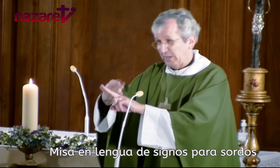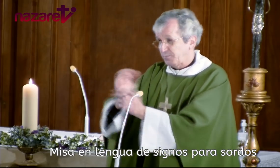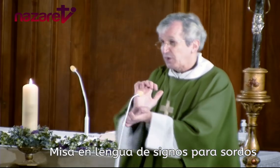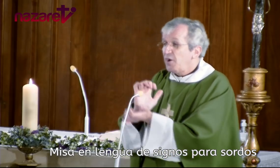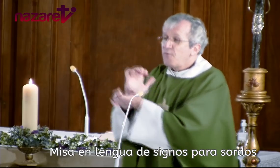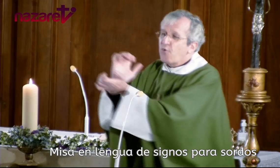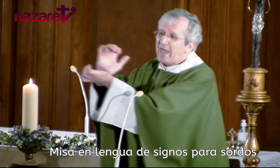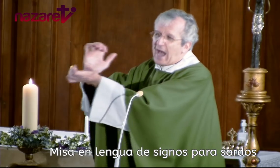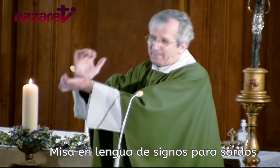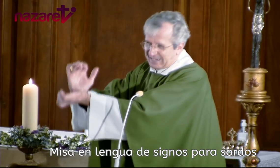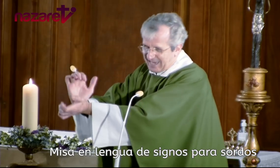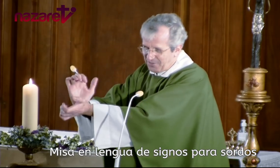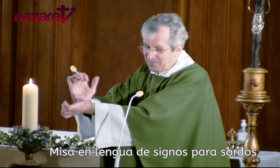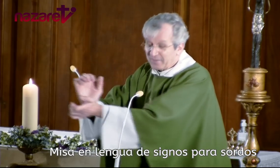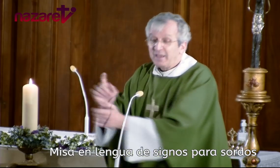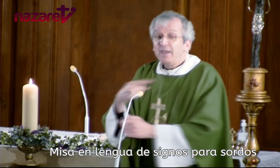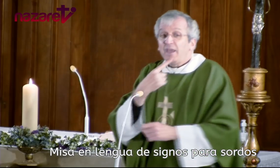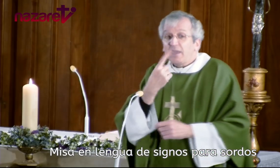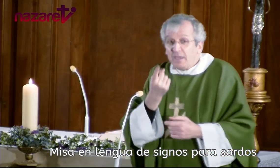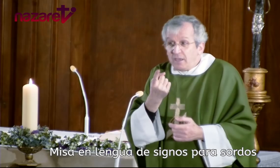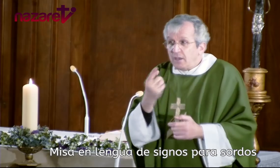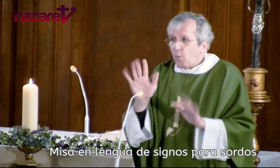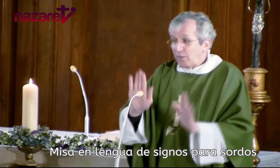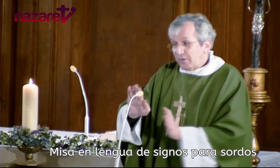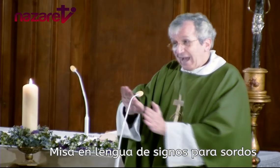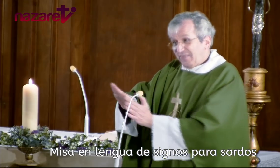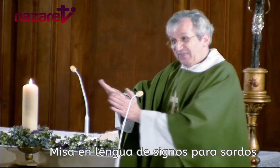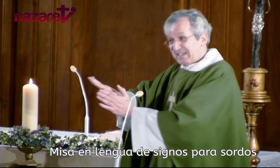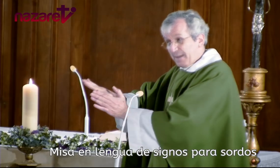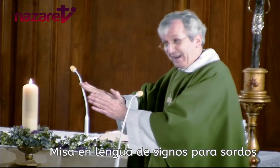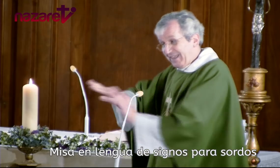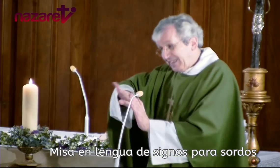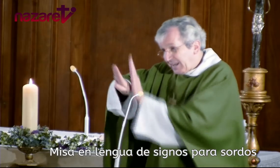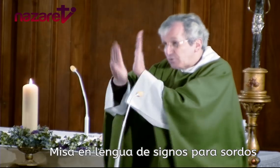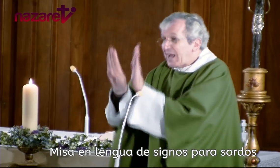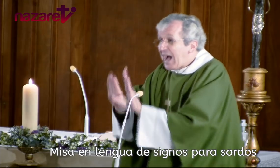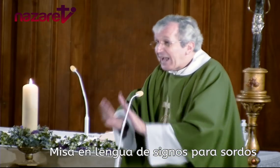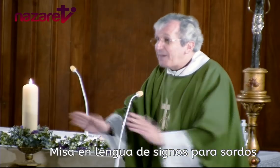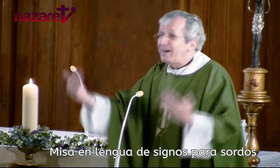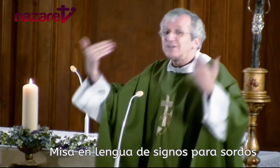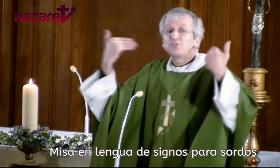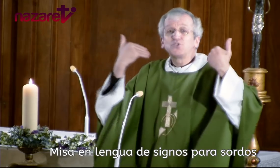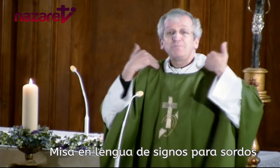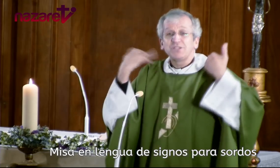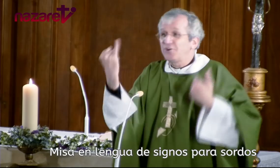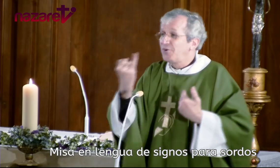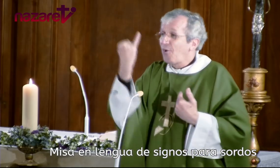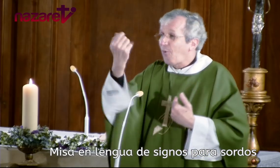esposa, fue apresado y cuando ya desaparece, diríamos, acaba su misión Juan